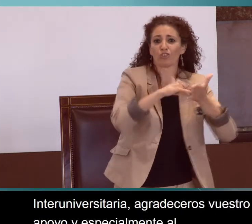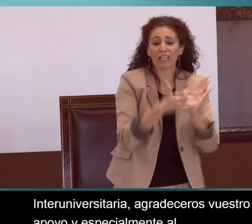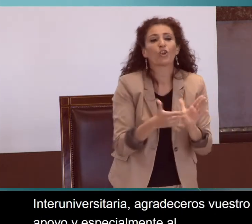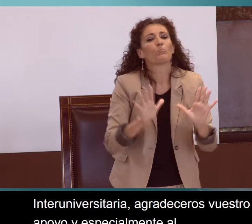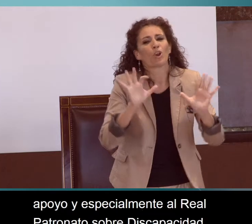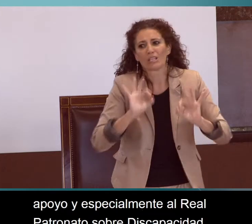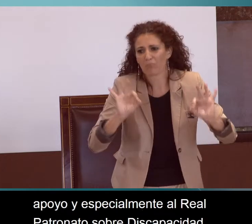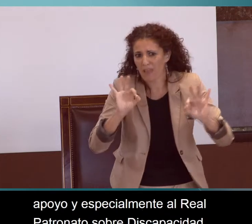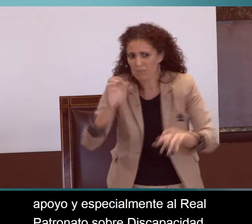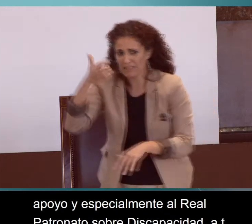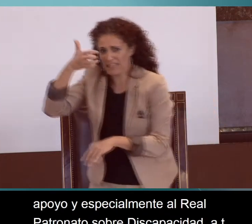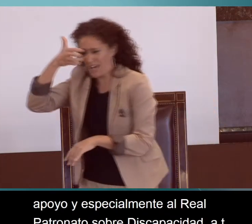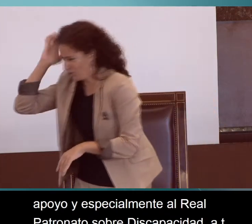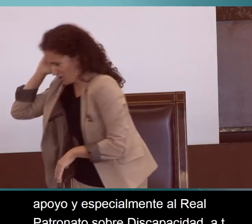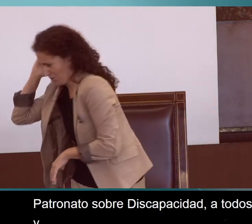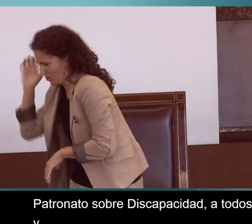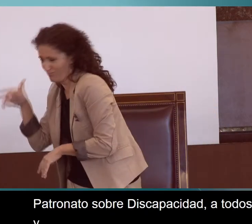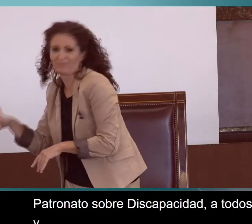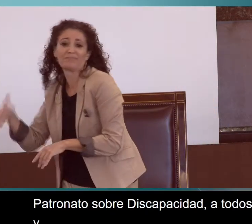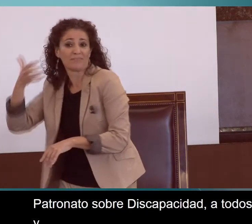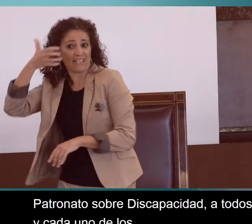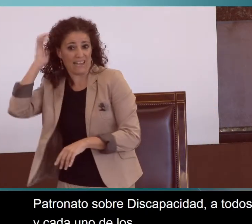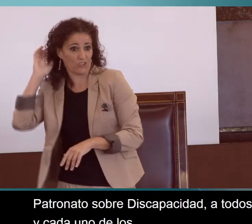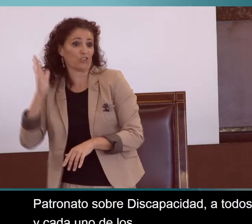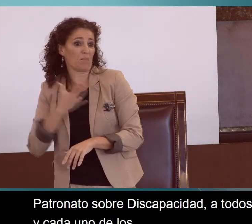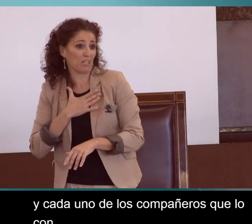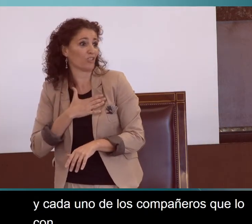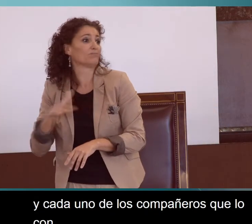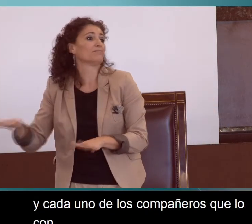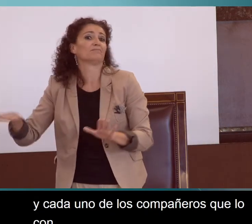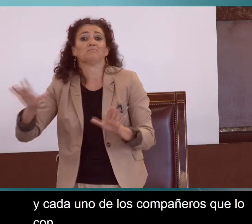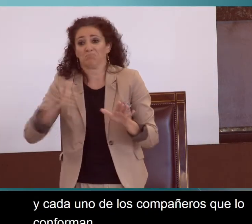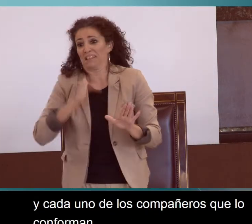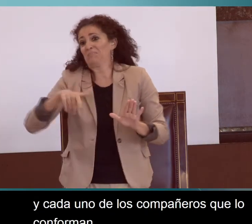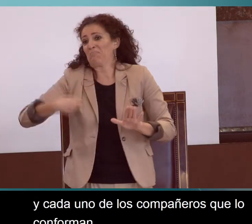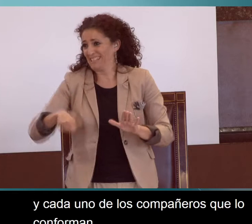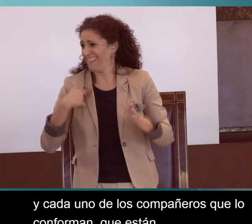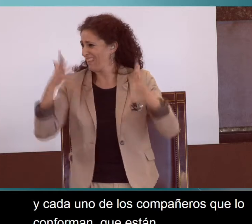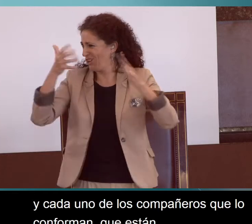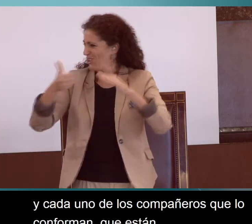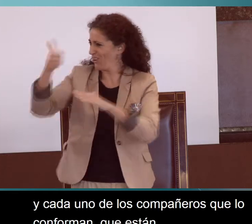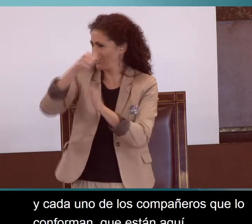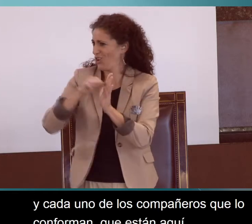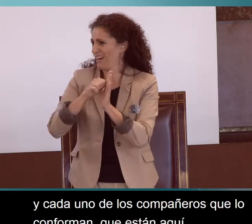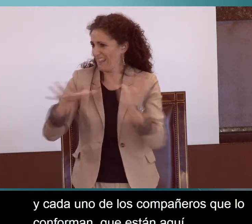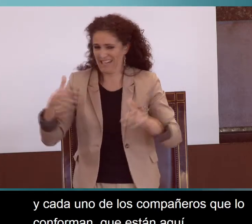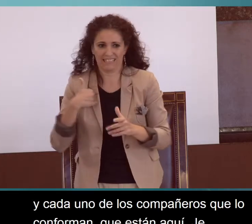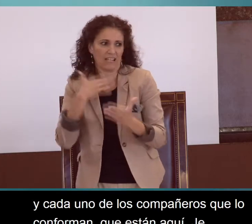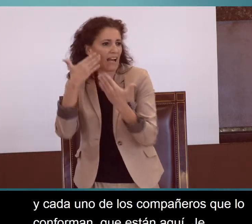Celado, Celado, a los miembros del Consejo Rector y especialmente a Nacho Trimiño, que coincide que aparte de ser el director del Real